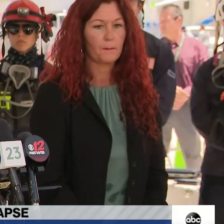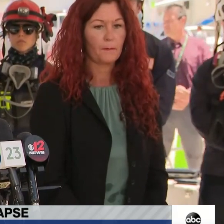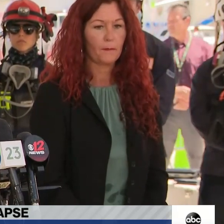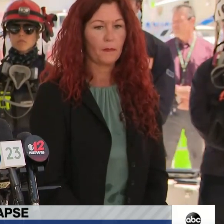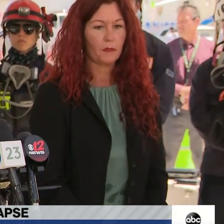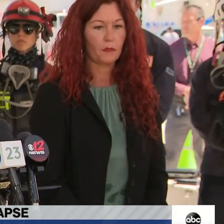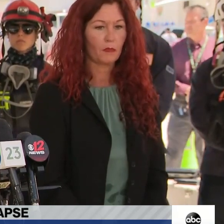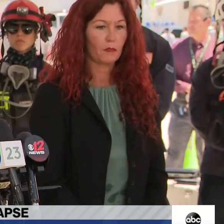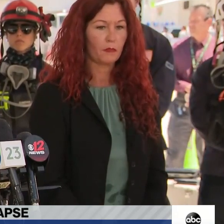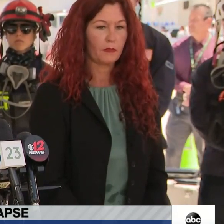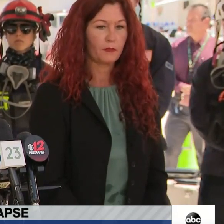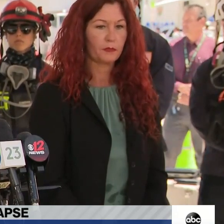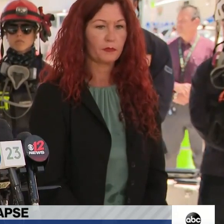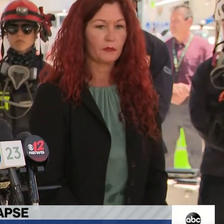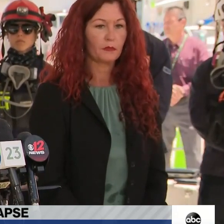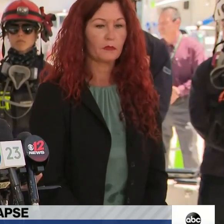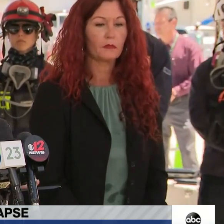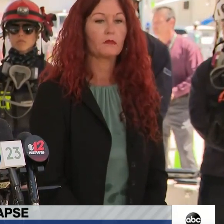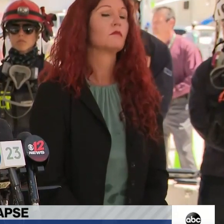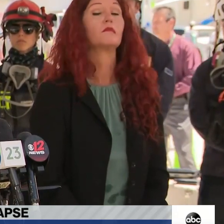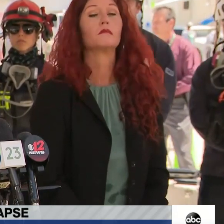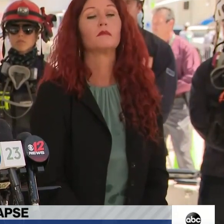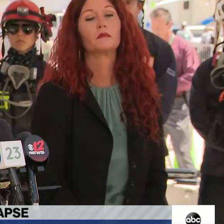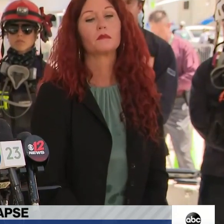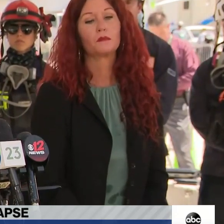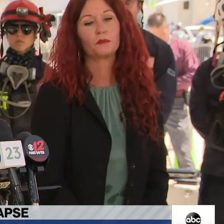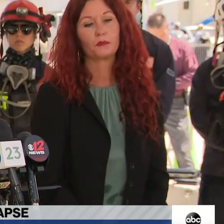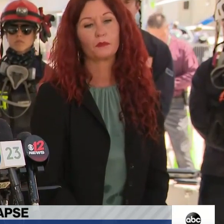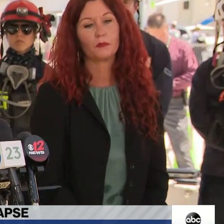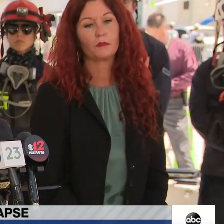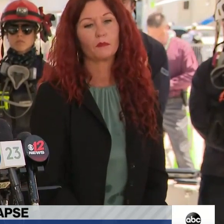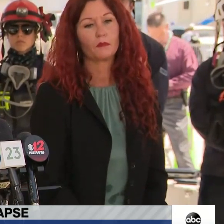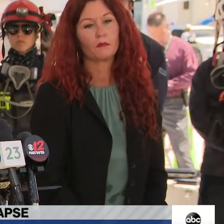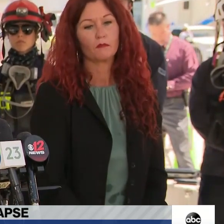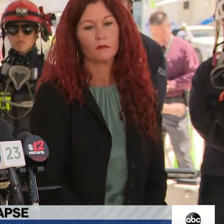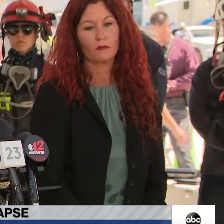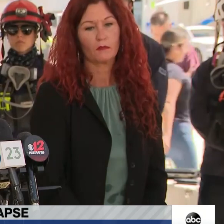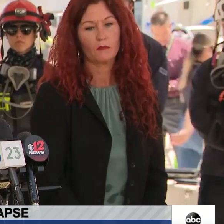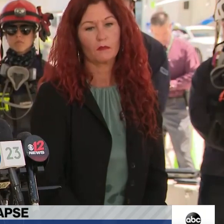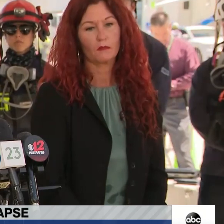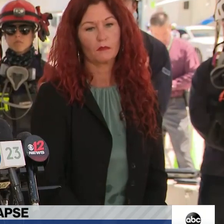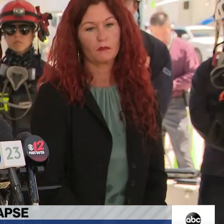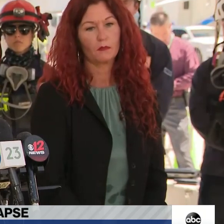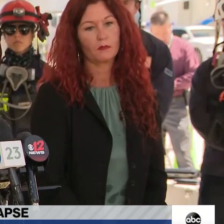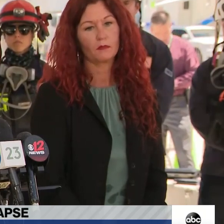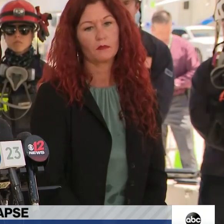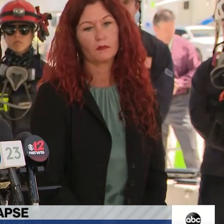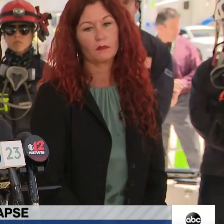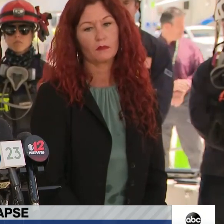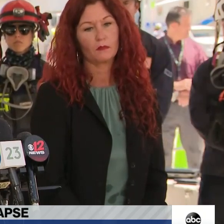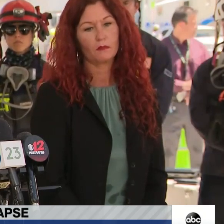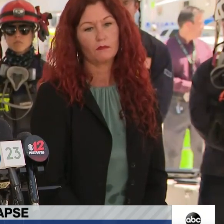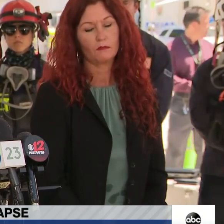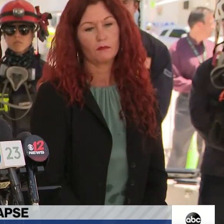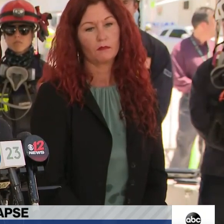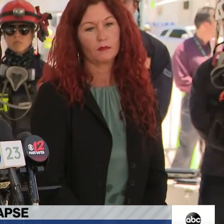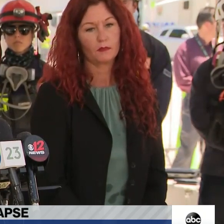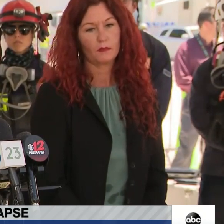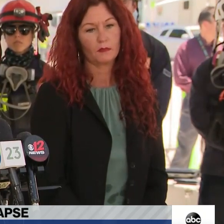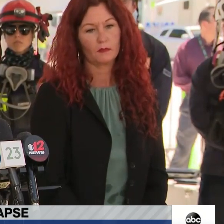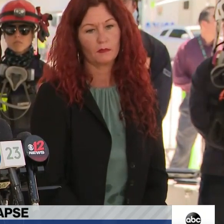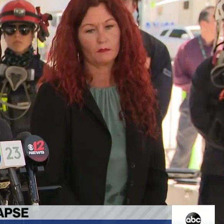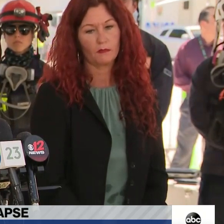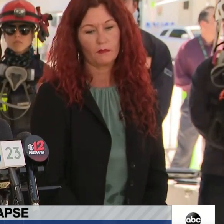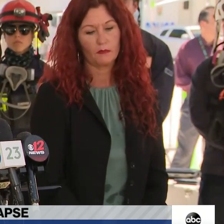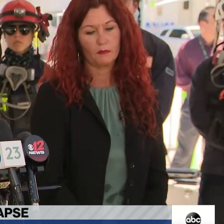de contingencia, el cual incluye el traslado de nuestros recursos a otros sitios, incluyendo nuestros equipos encargados